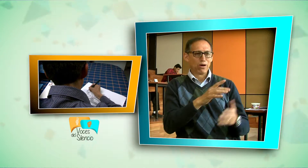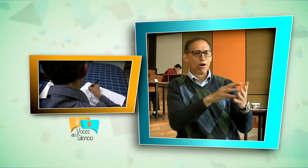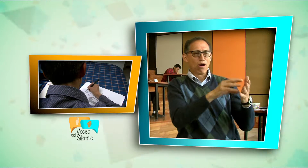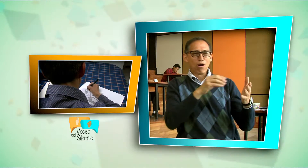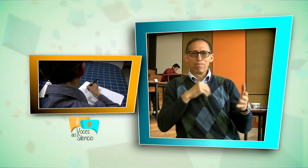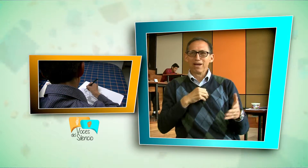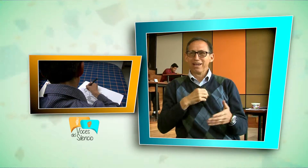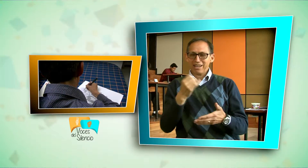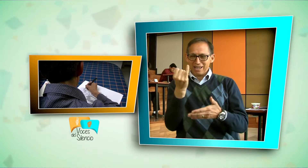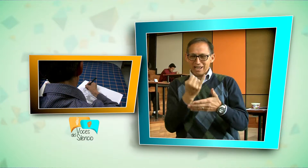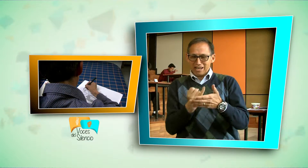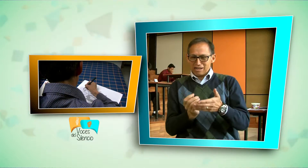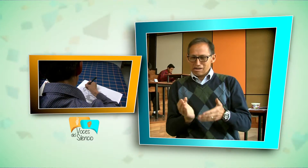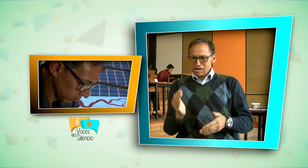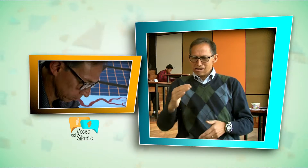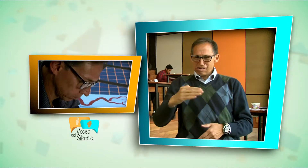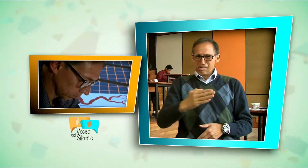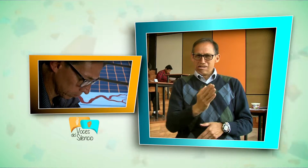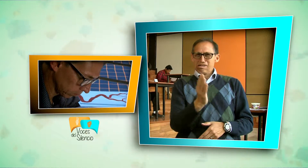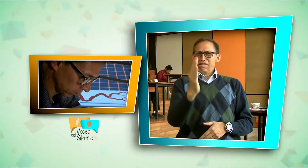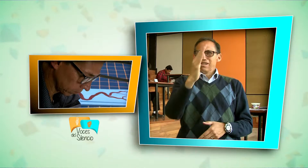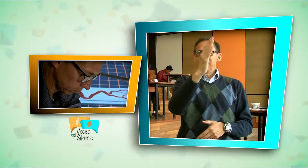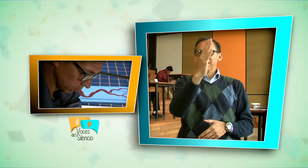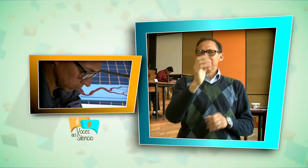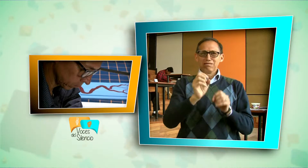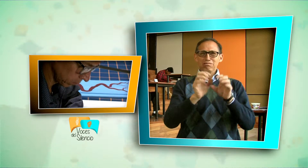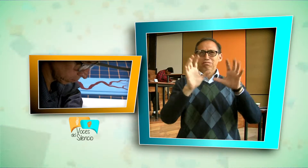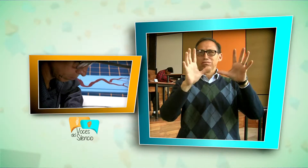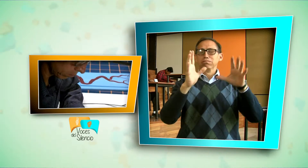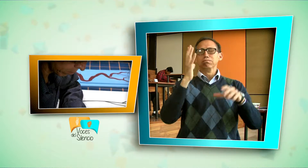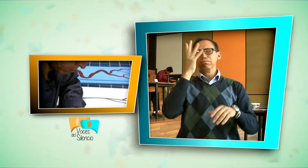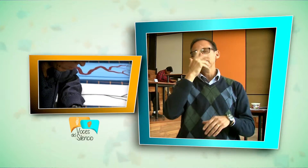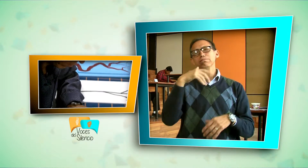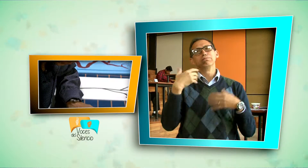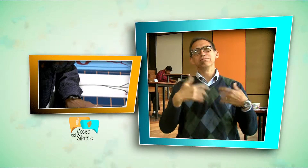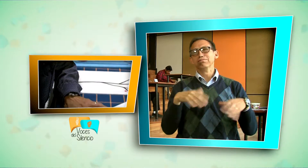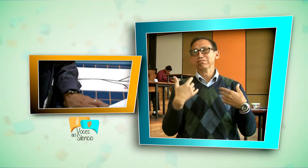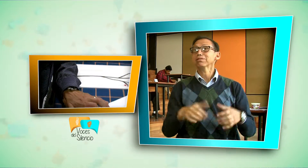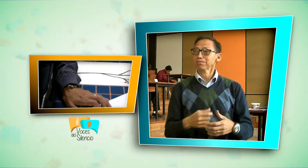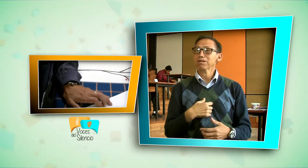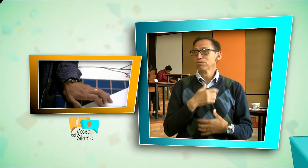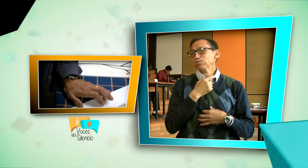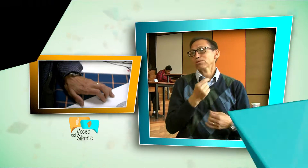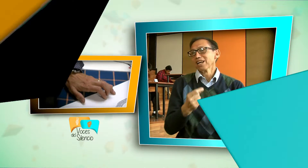Pienso que eso significa tristeza. Así que lo plasmo en un dibujo.